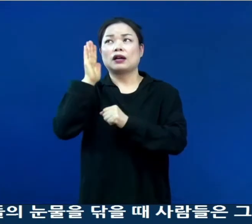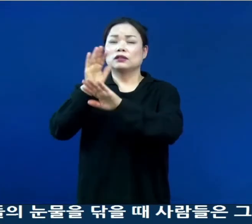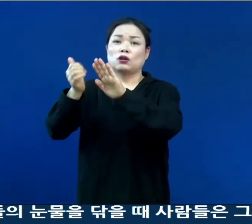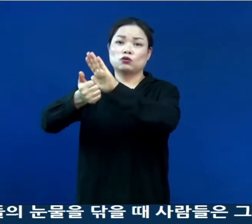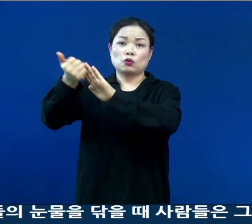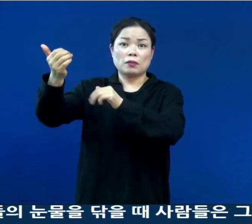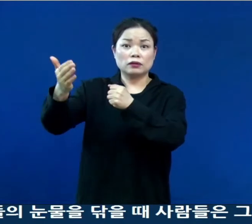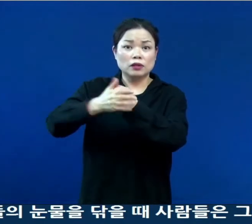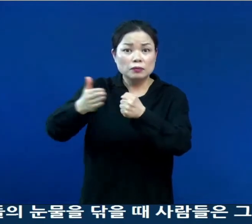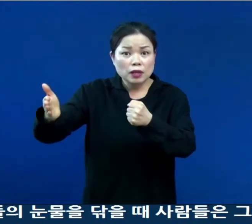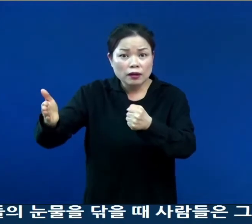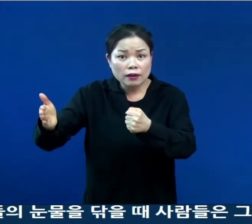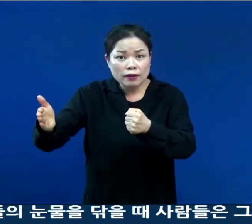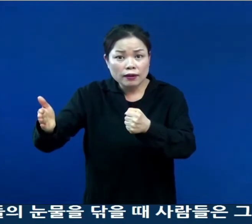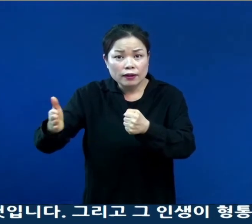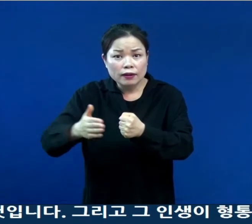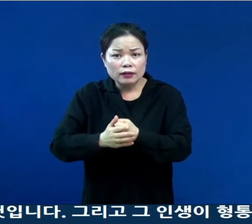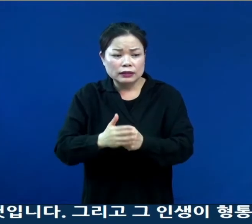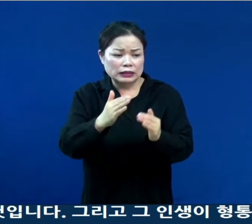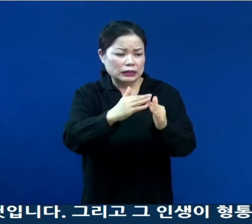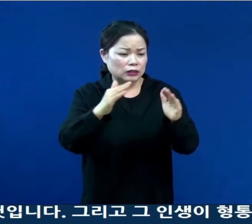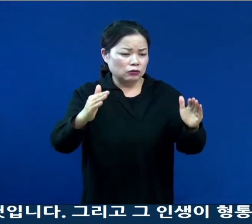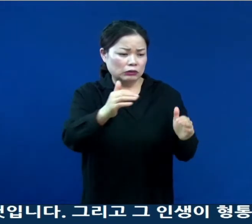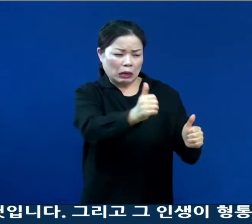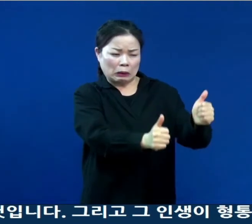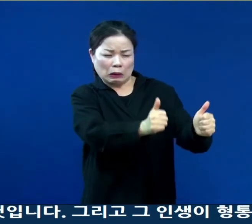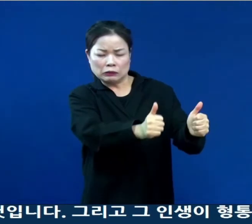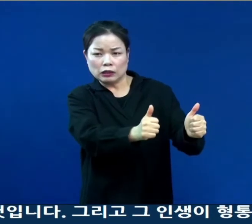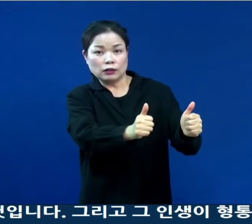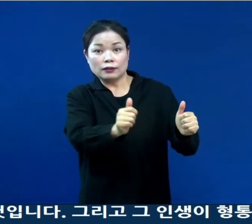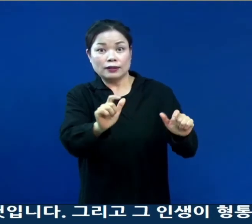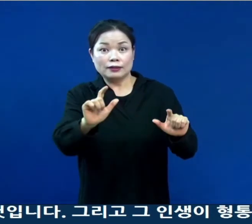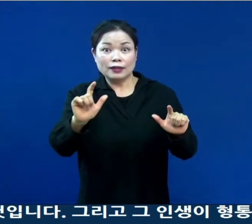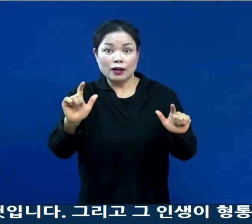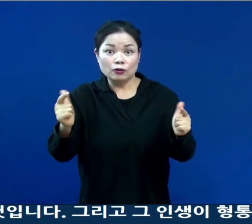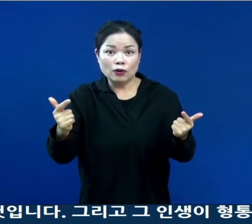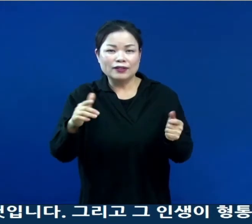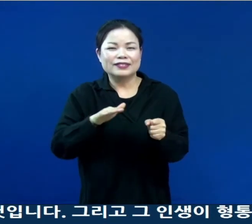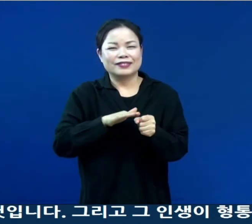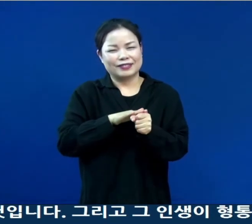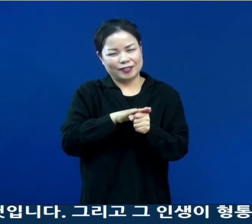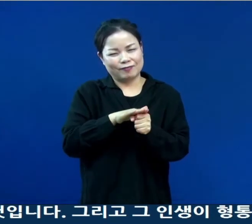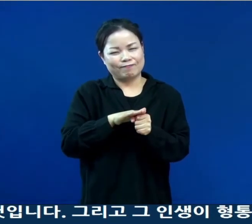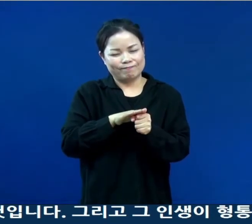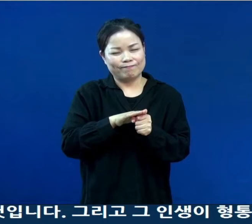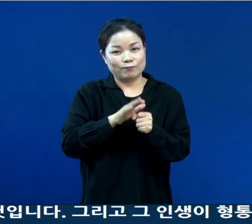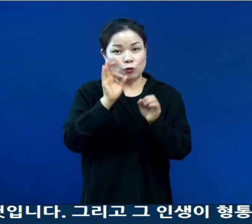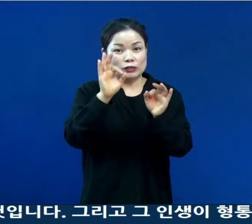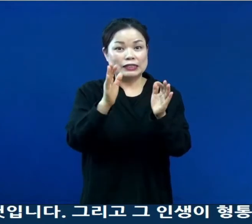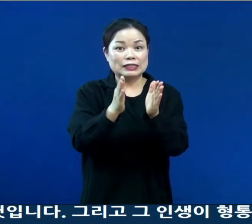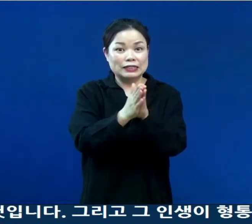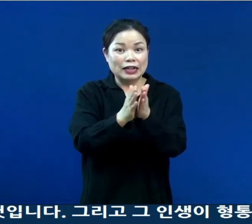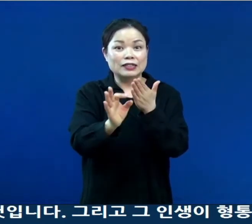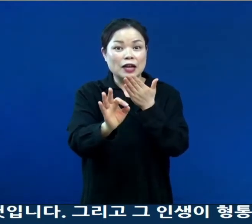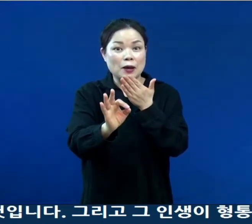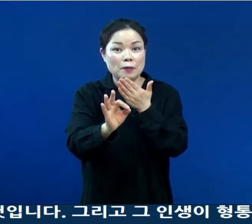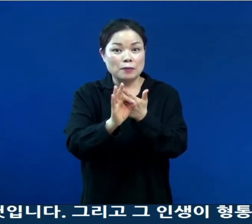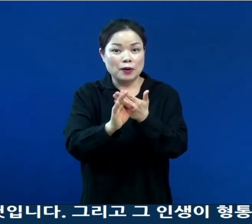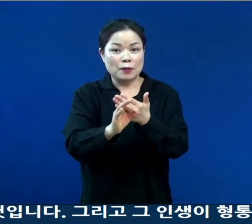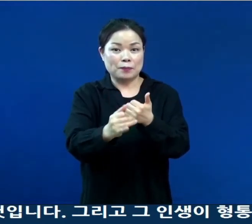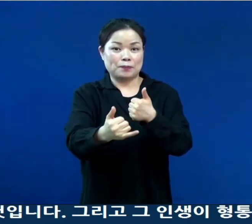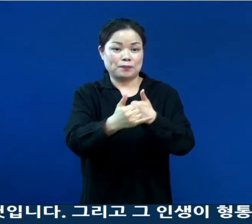소망 때문에 이웃을 경쟁자로 보지 않고 사랑의 대상으로 보기 시작할 때